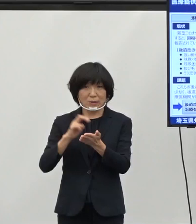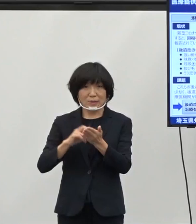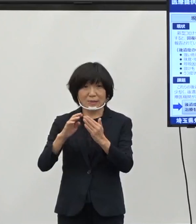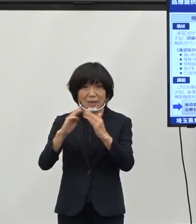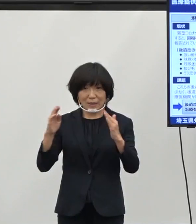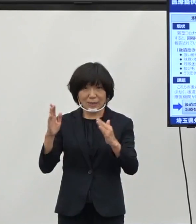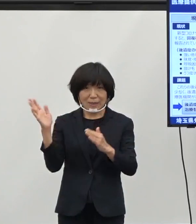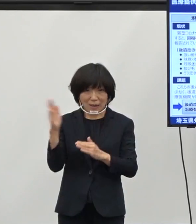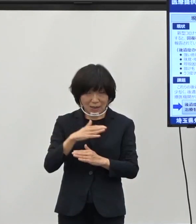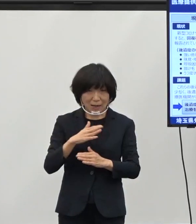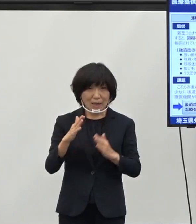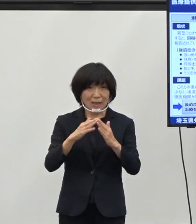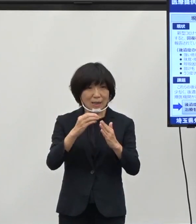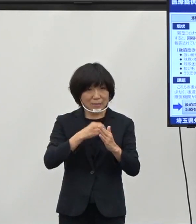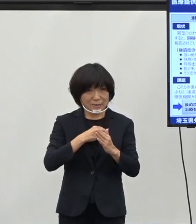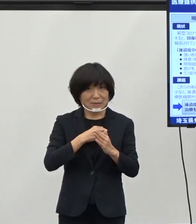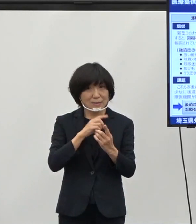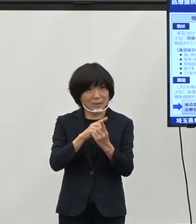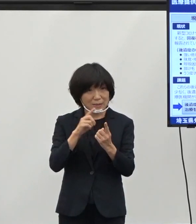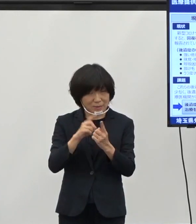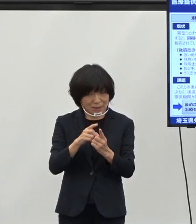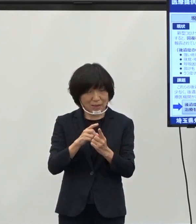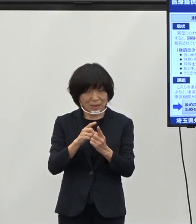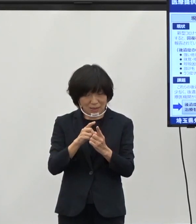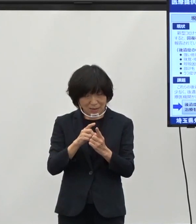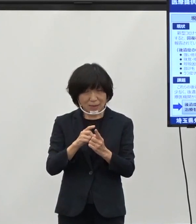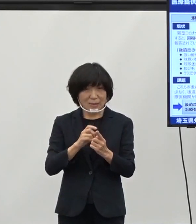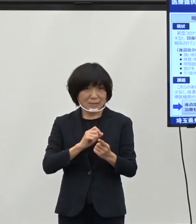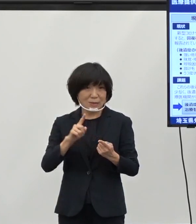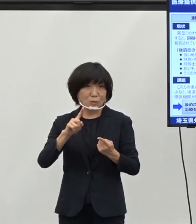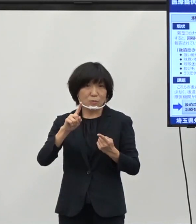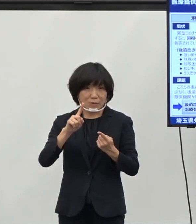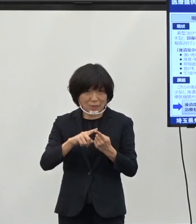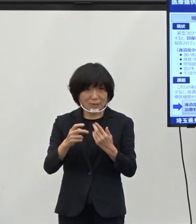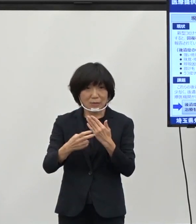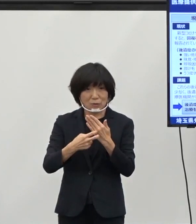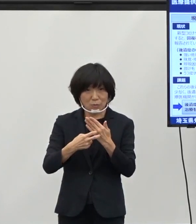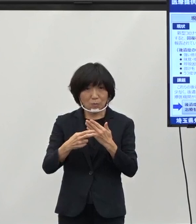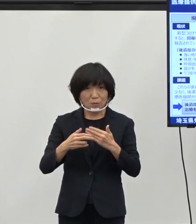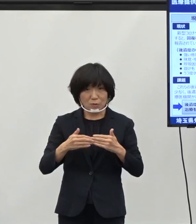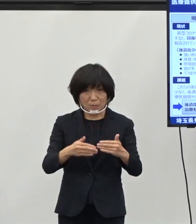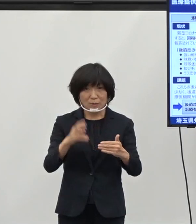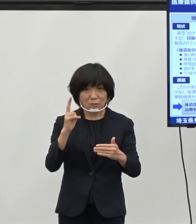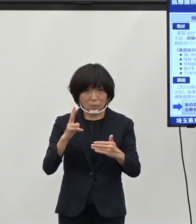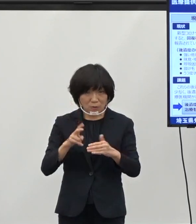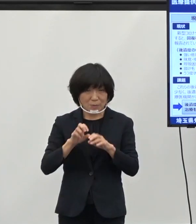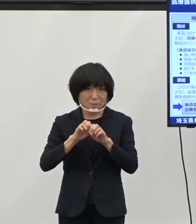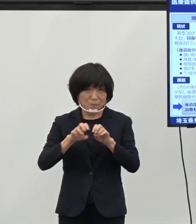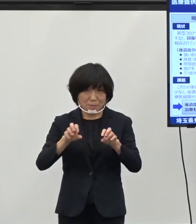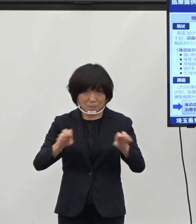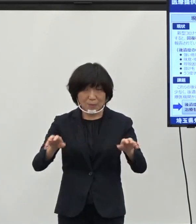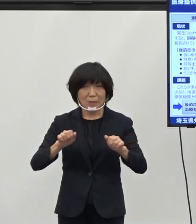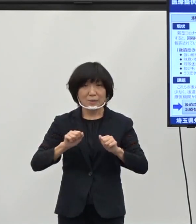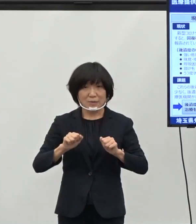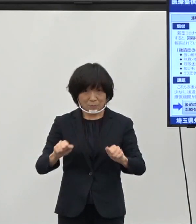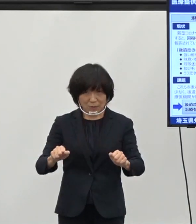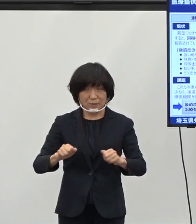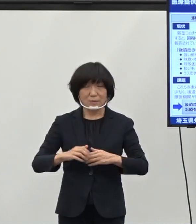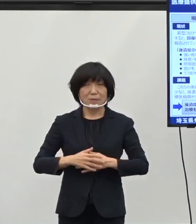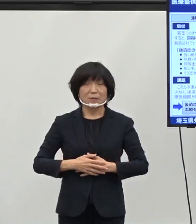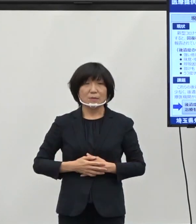療機関に対し、積極的に後遺症外来を行うよう働きかけもしていただきます。この検討会